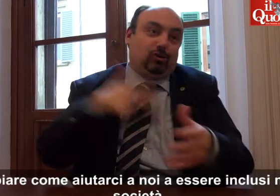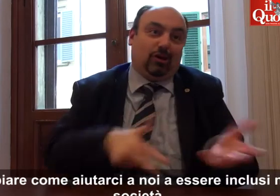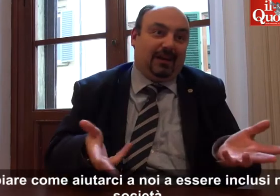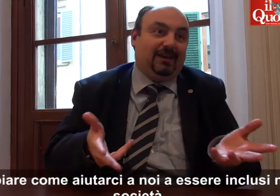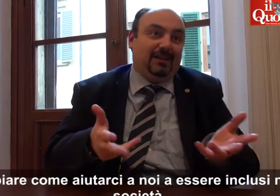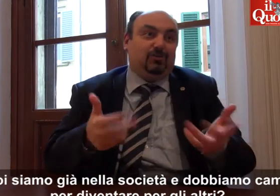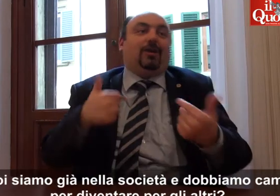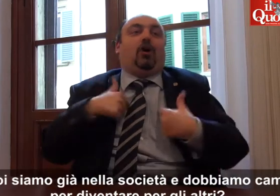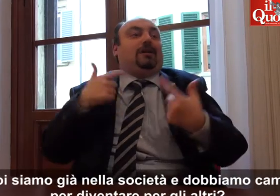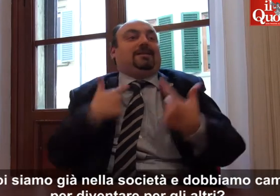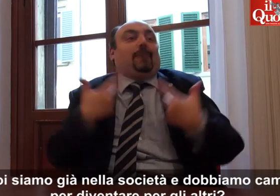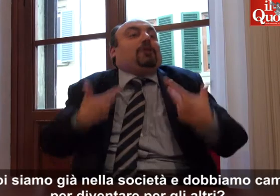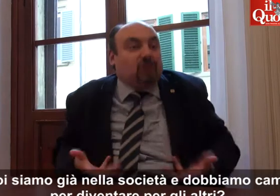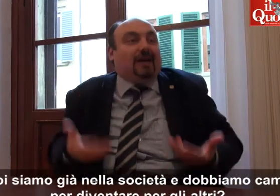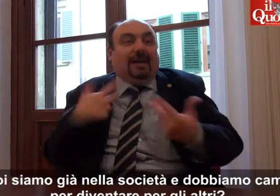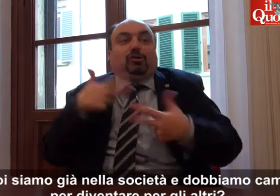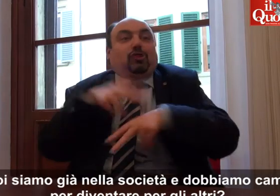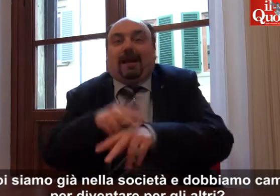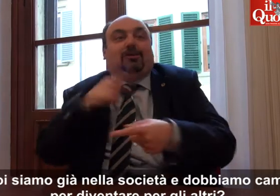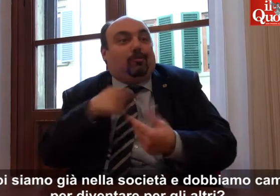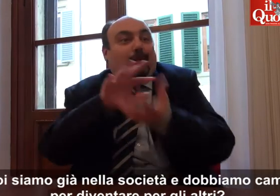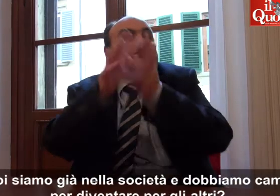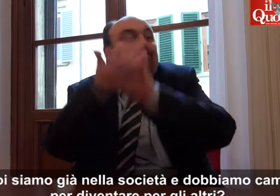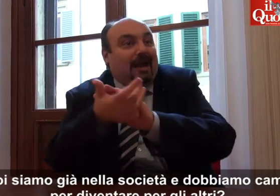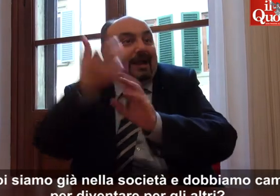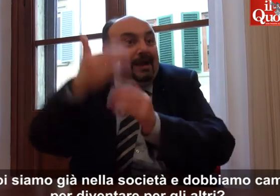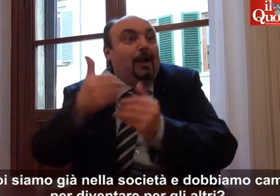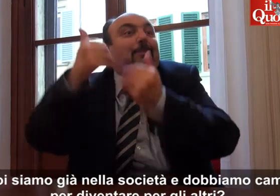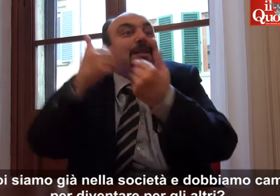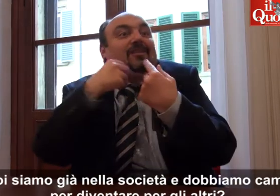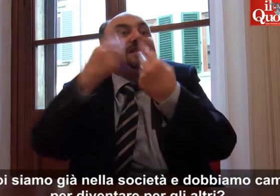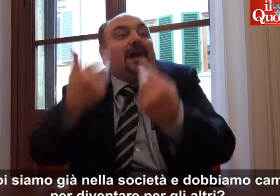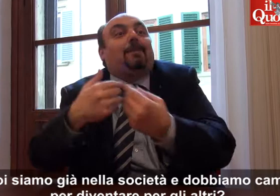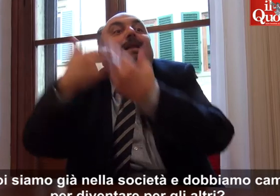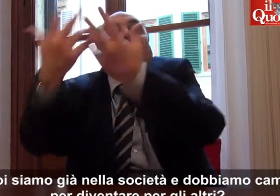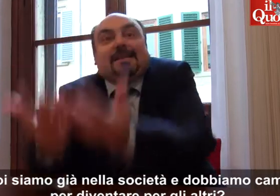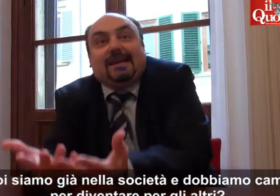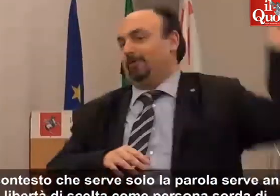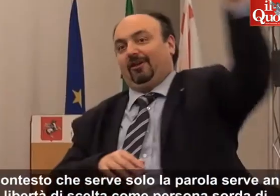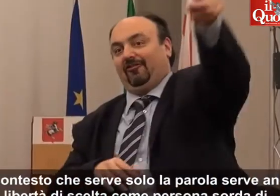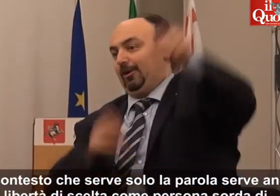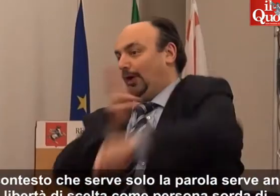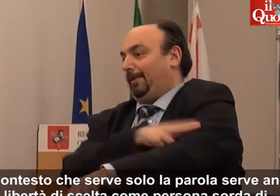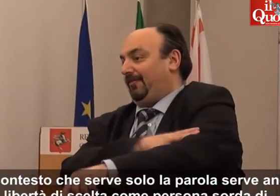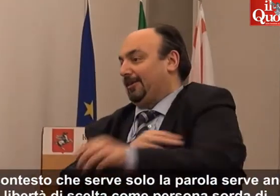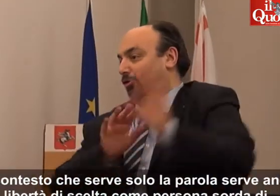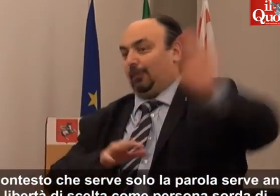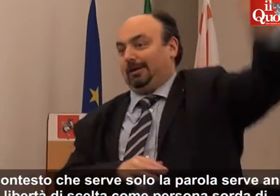società, cioè noi che ne siamo diciamo, la società dobbiamo cambiare per diventare per gli altri. Come contesto che